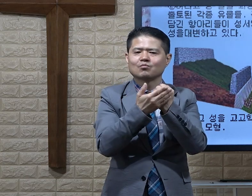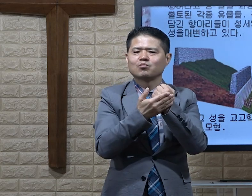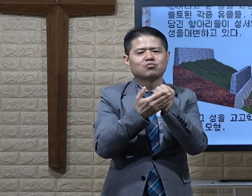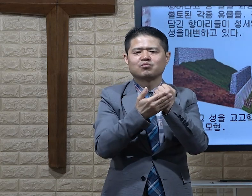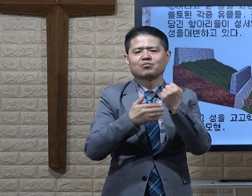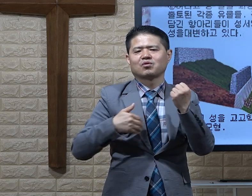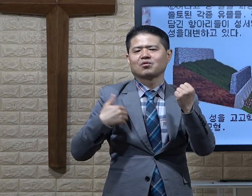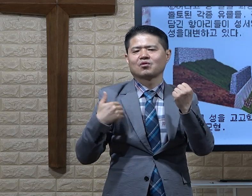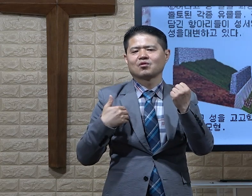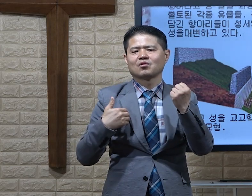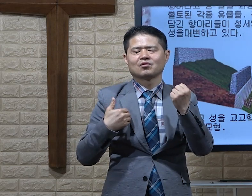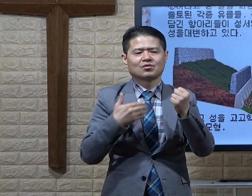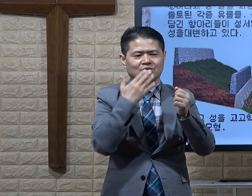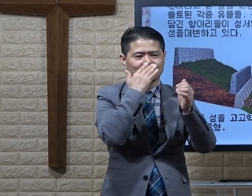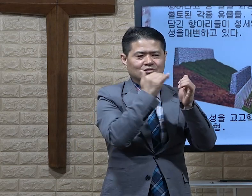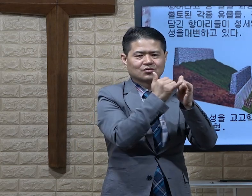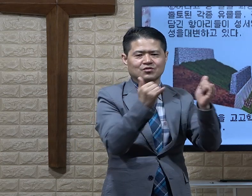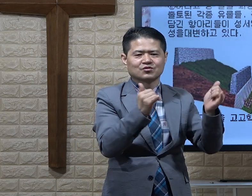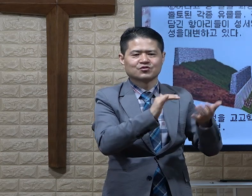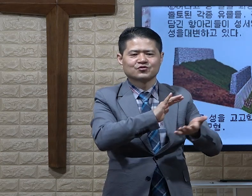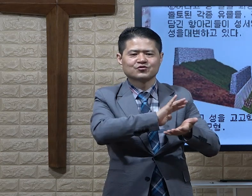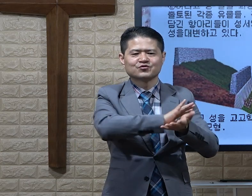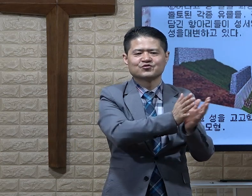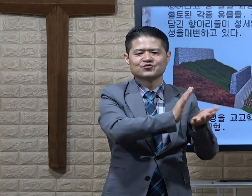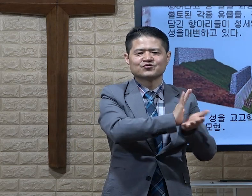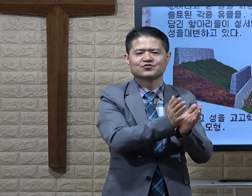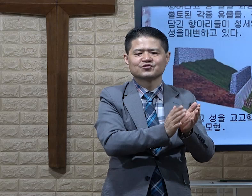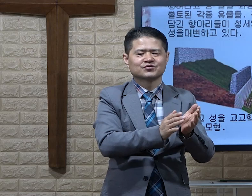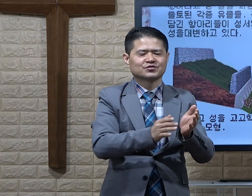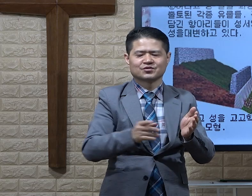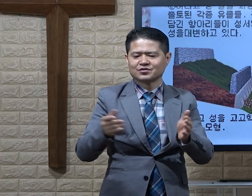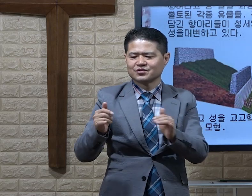하나님의 은혜에 대해서 모르고 이스라엘 사람들을 박해했습니다.